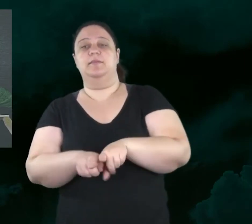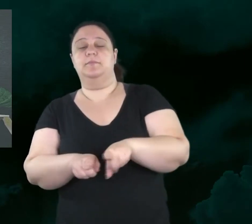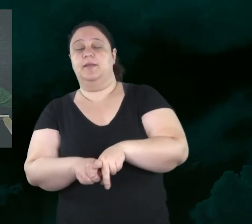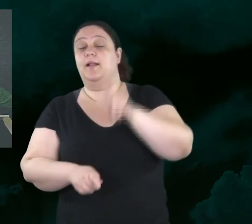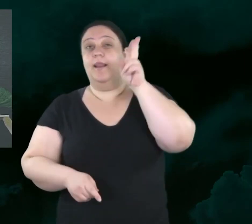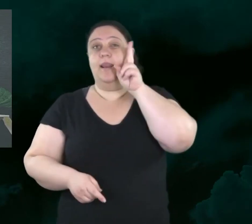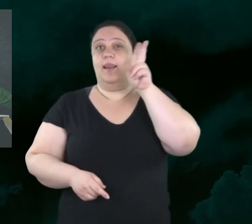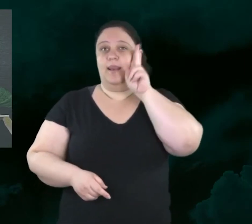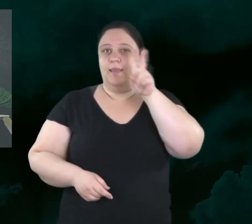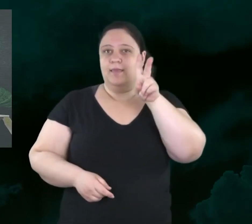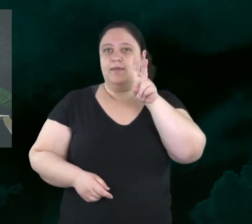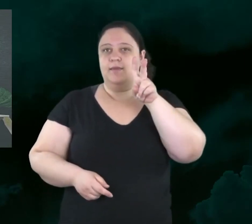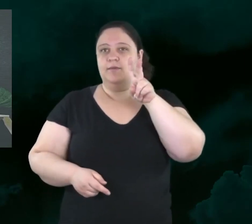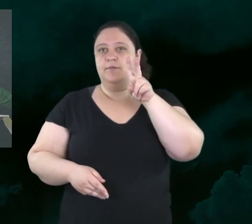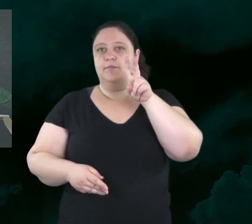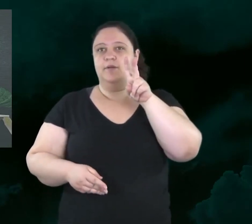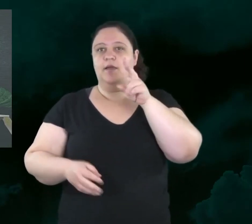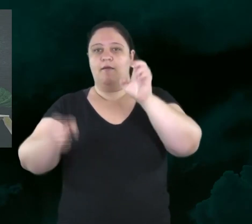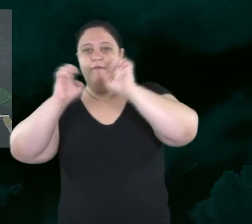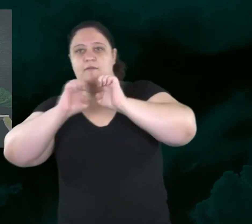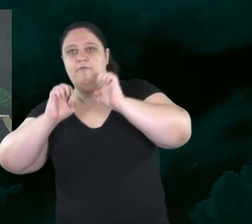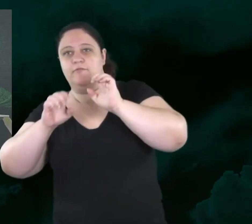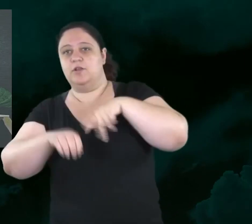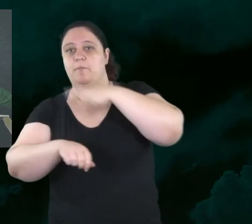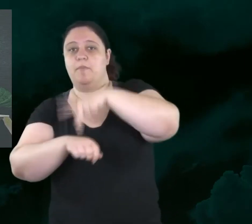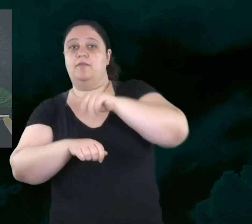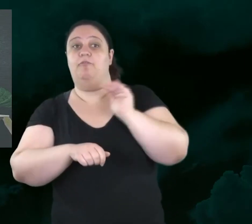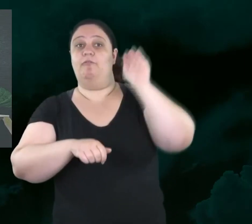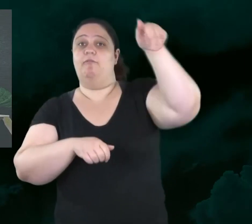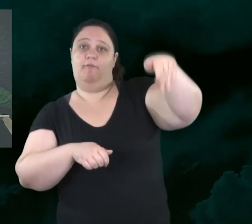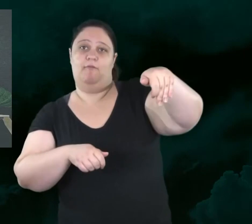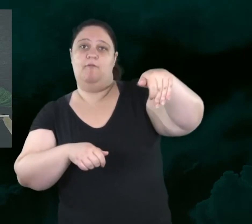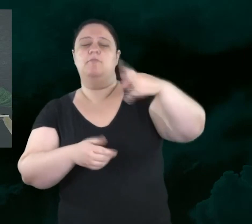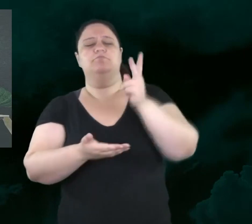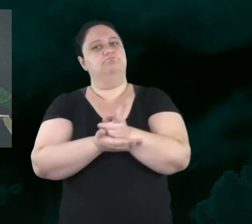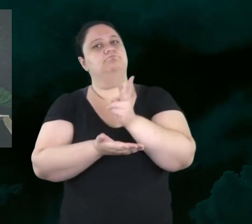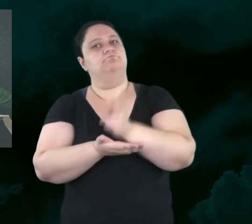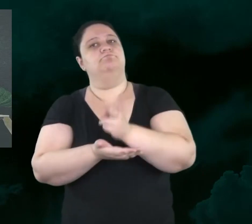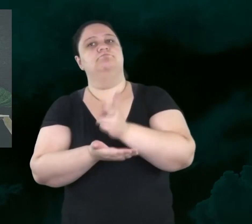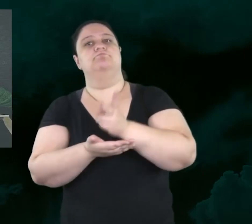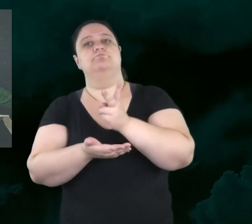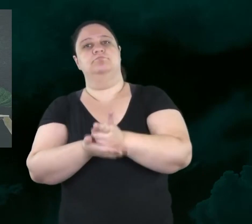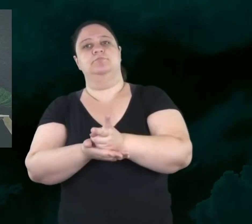missões no exterior, para nós continuarmos a sustentar nossas obras